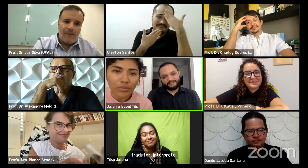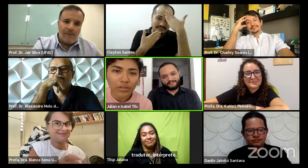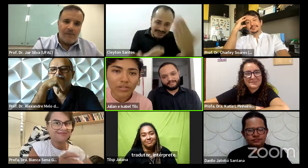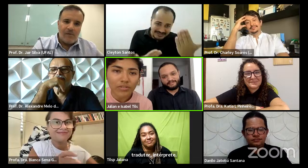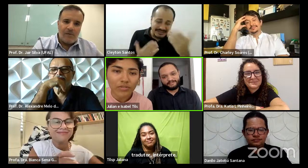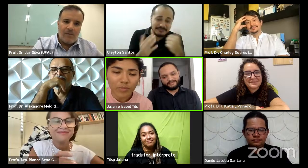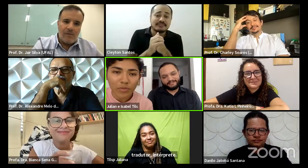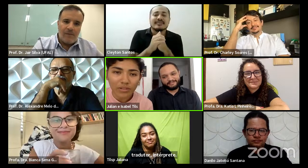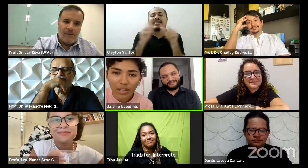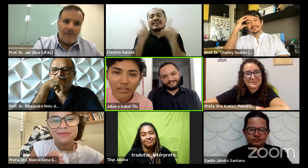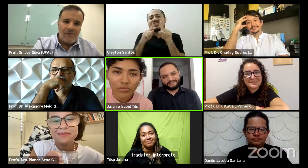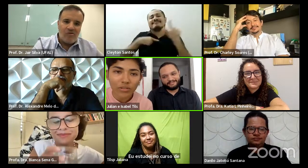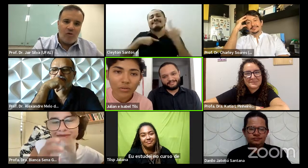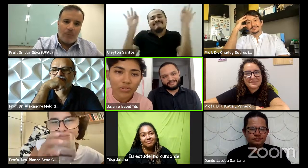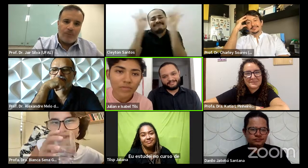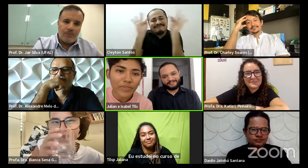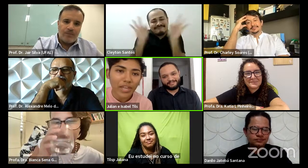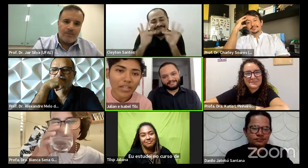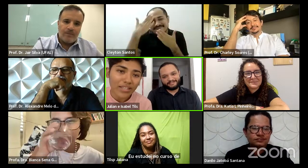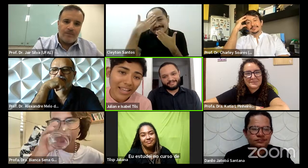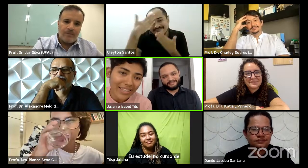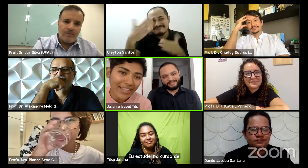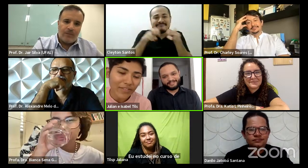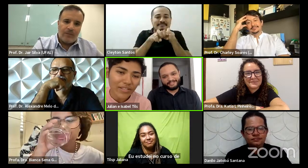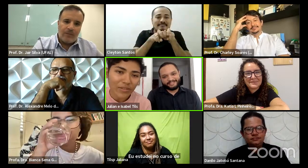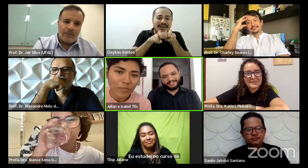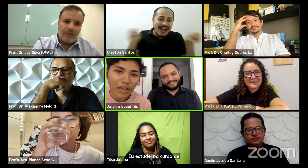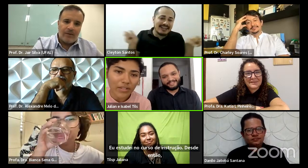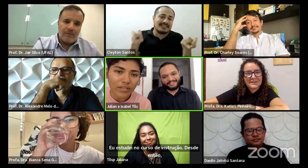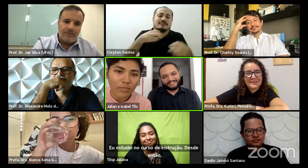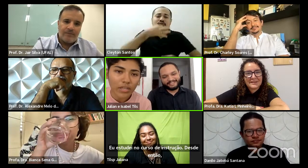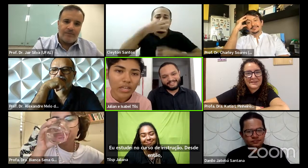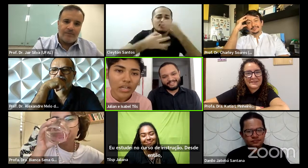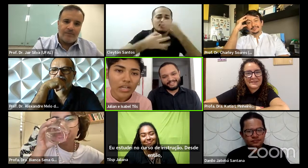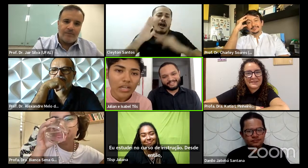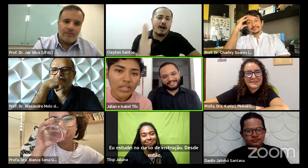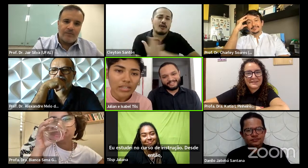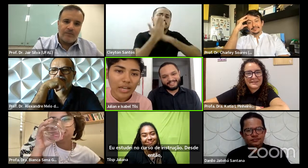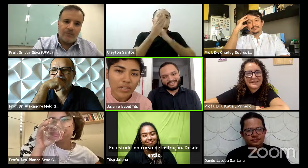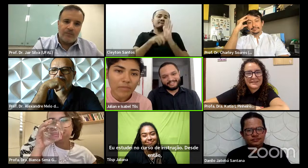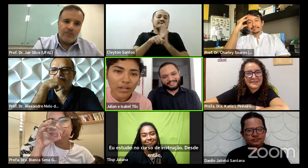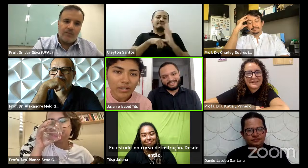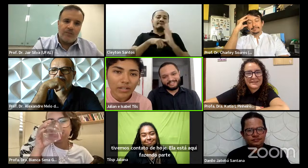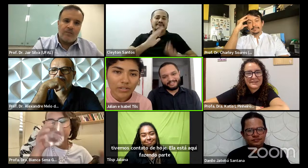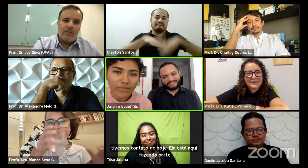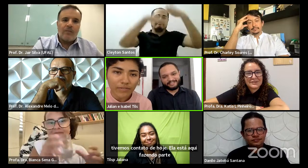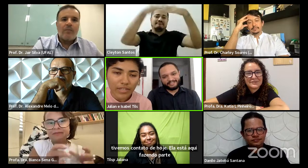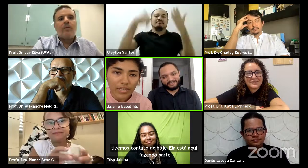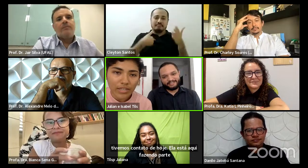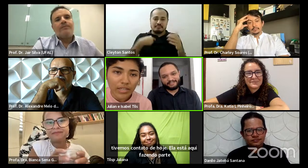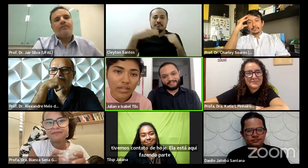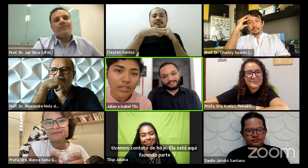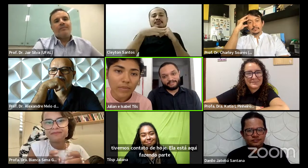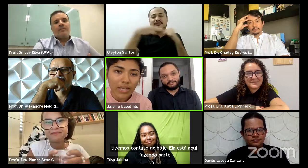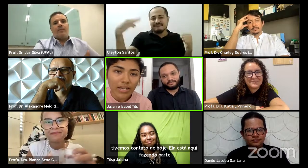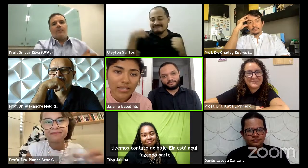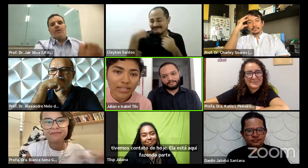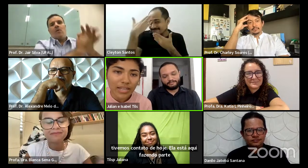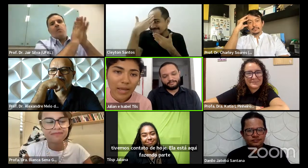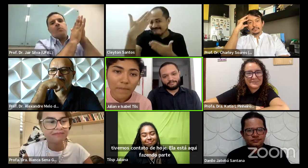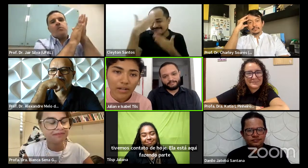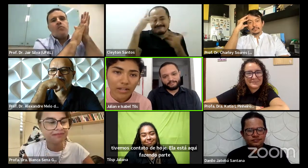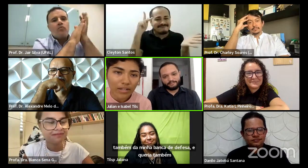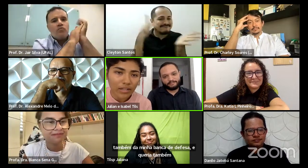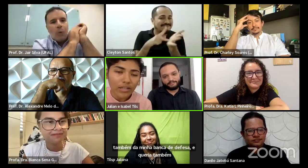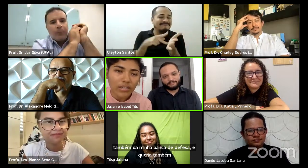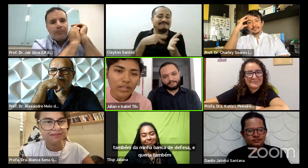desde então nós tivemos contato, e hoje ela está aqui fazendo parte também da minha banca de defesa, e queria também